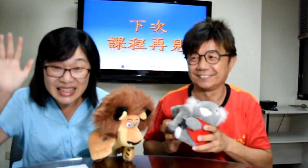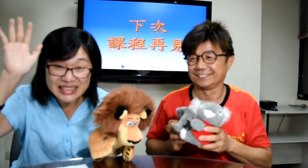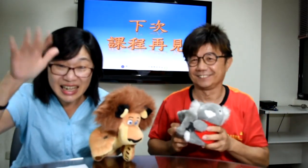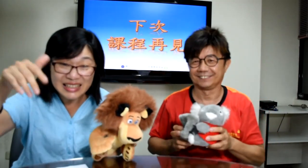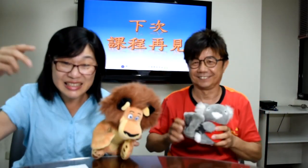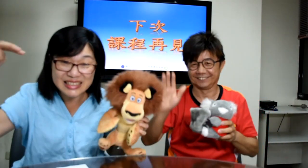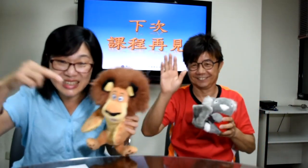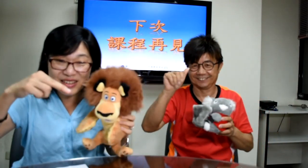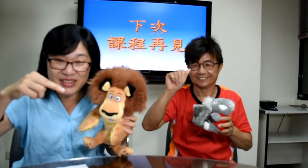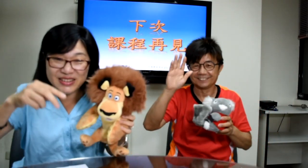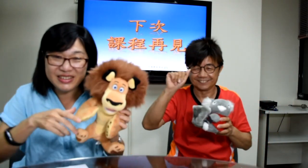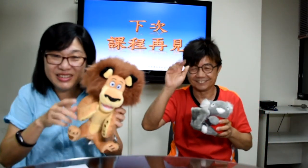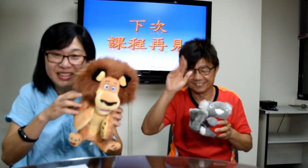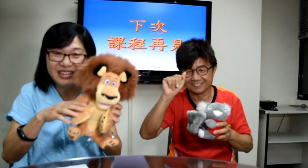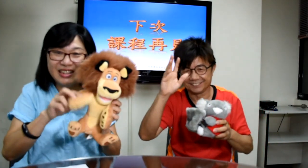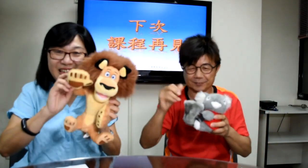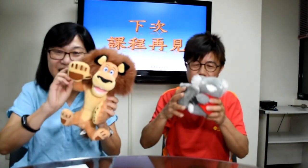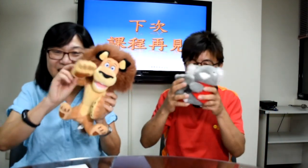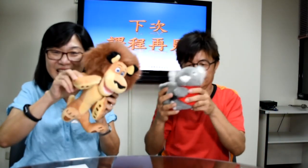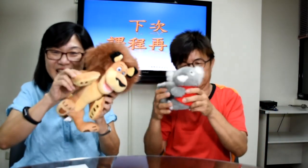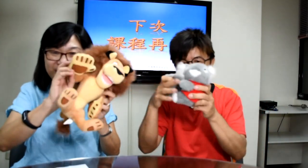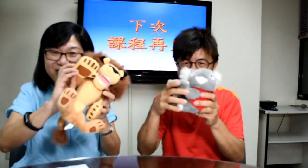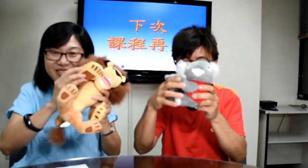下一次见咯，以后